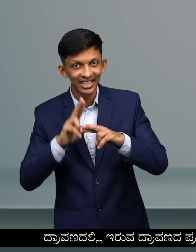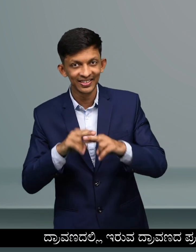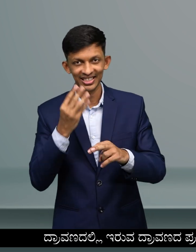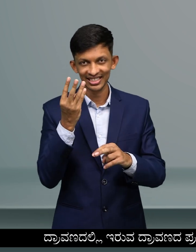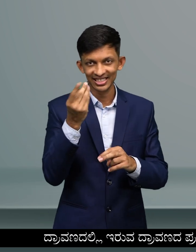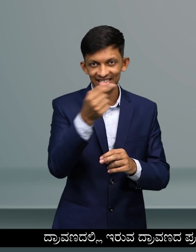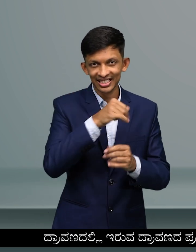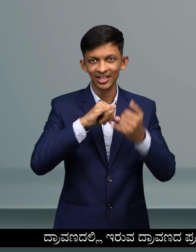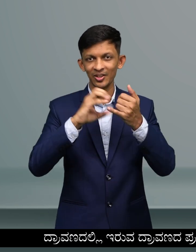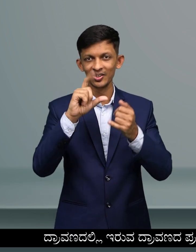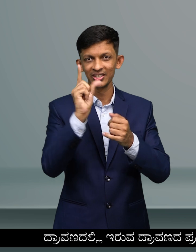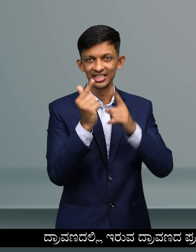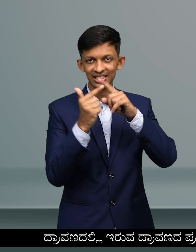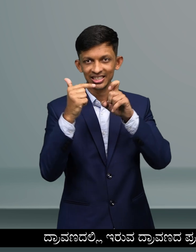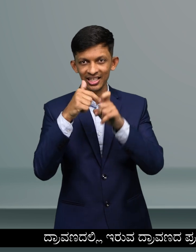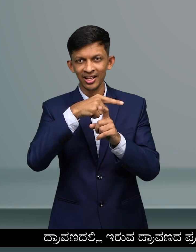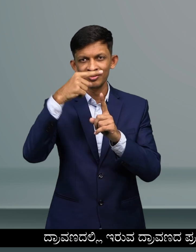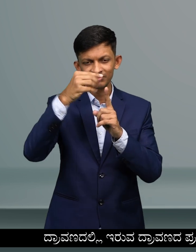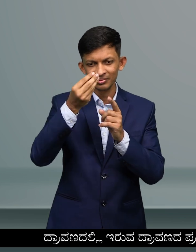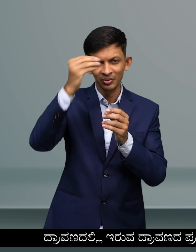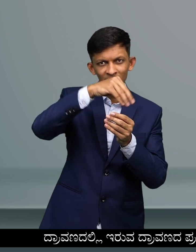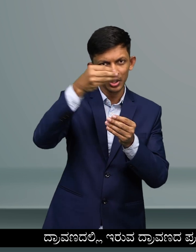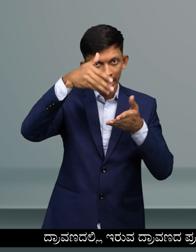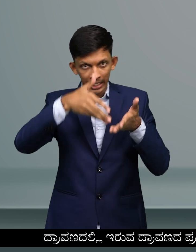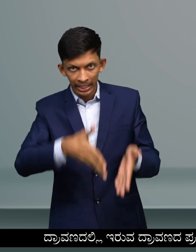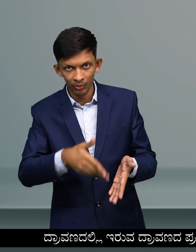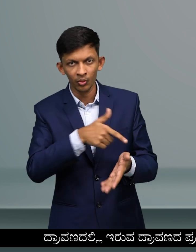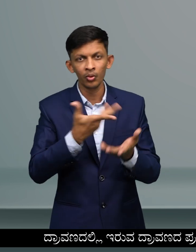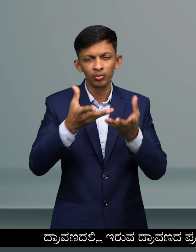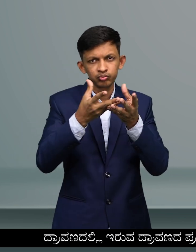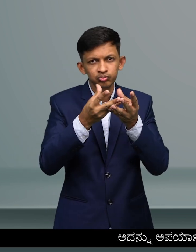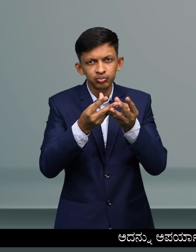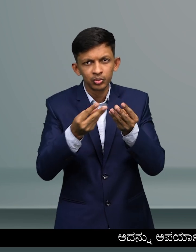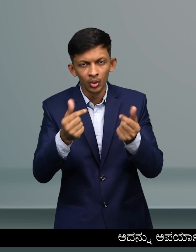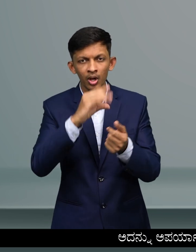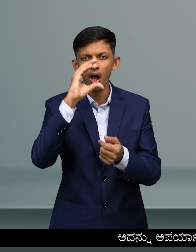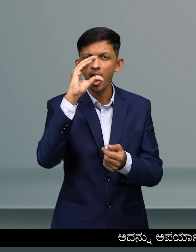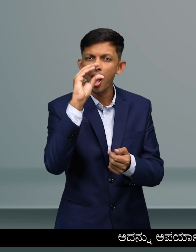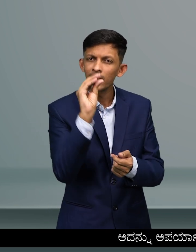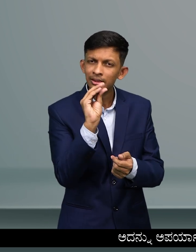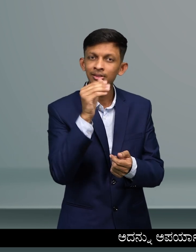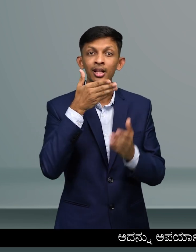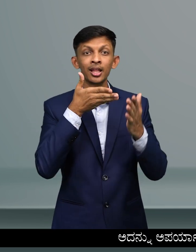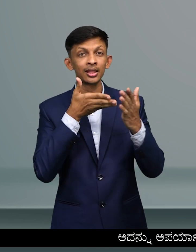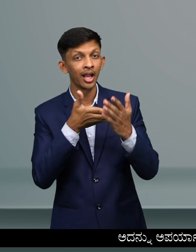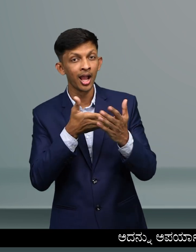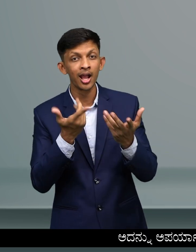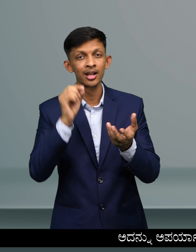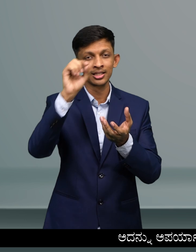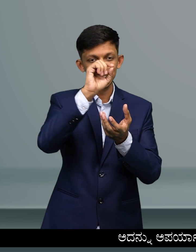ದ್ರಾವಣದಲ್ಲಿ ಇರುವ ದ್ರಾವಣದ ಪ್ರಮಾಣವು ಸ್ಯಾಚುರೇಟೆಡ್ ದ್ರಾವಣಕ್ಕಿಂತ ಕಡಿಮೆ ಇದ್ದರೆ ಅದನ್ನು ಅಪರ್ಯಾಪ್ತ ದ್ರಾವಣ ಎಂದು